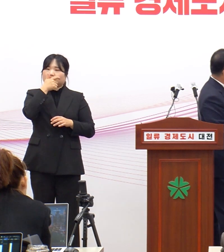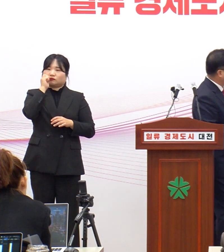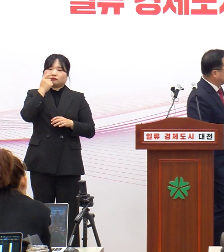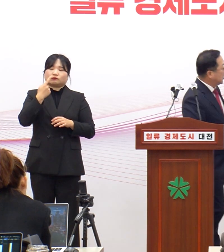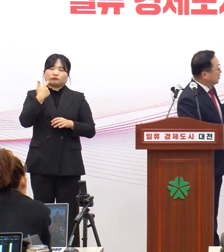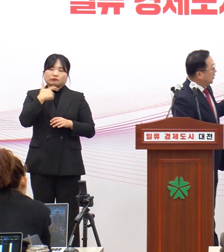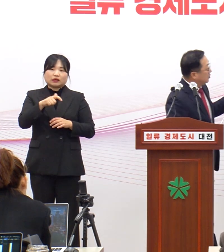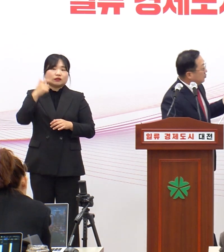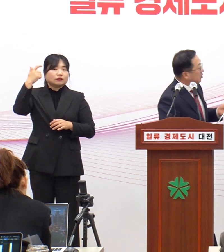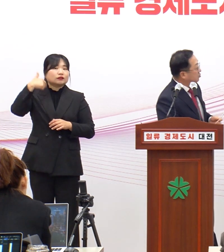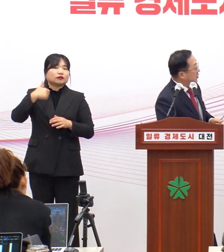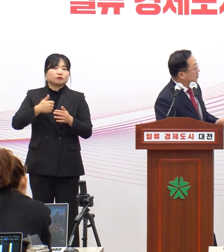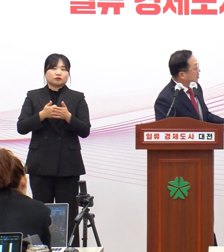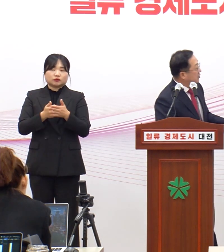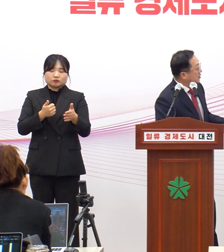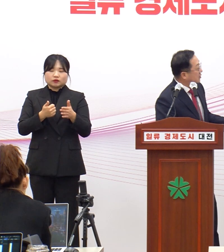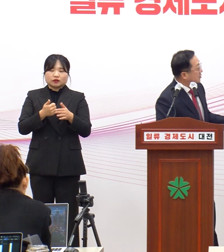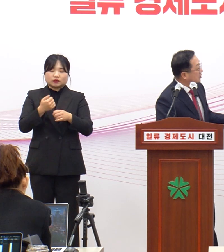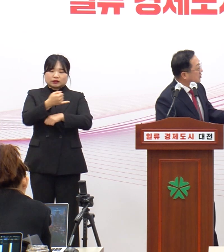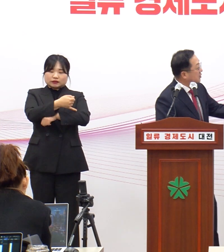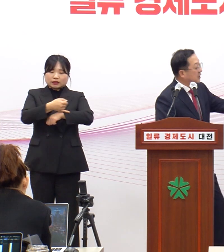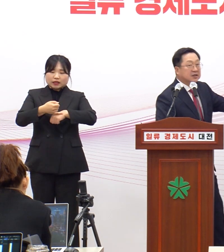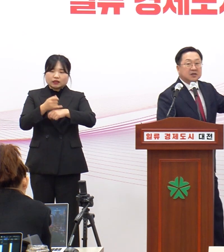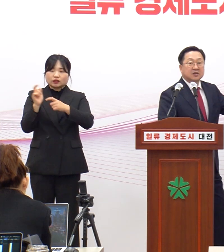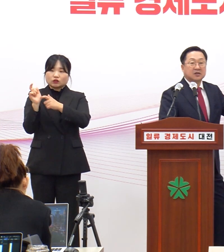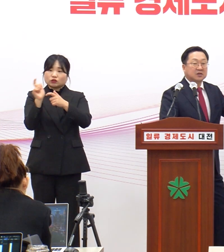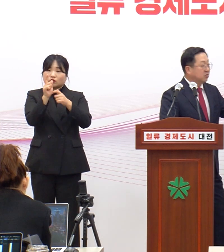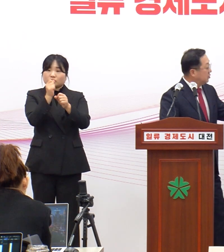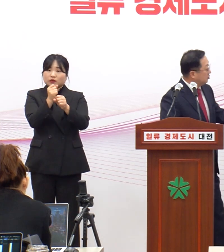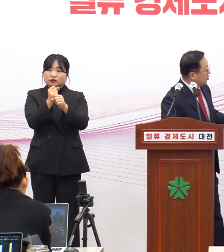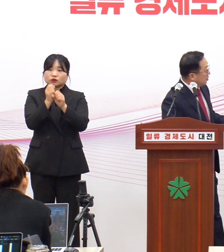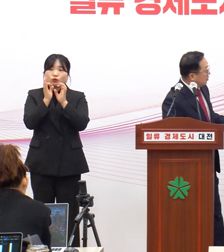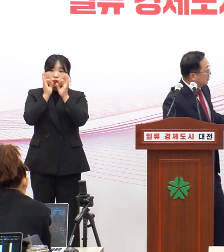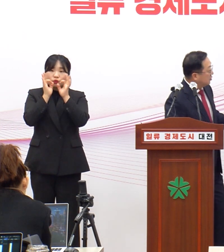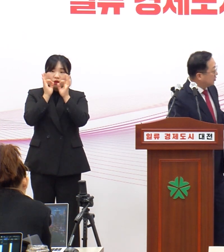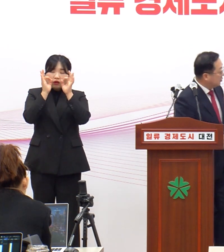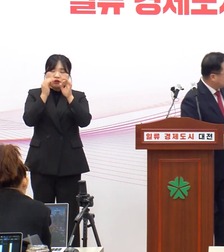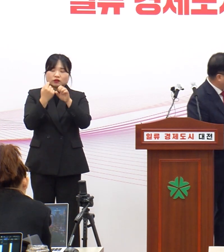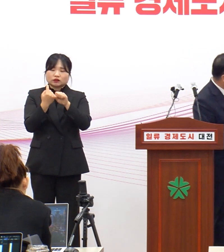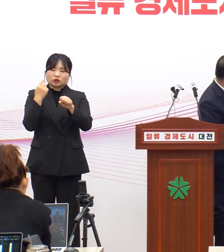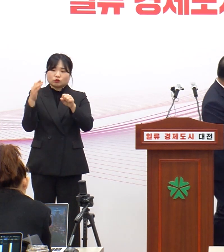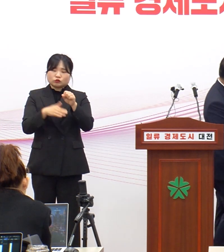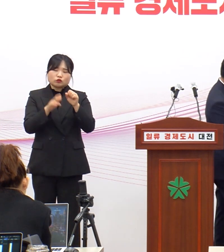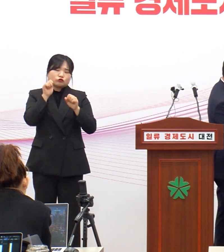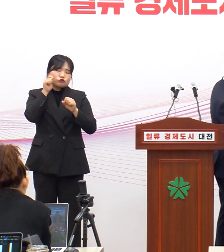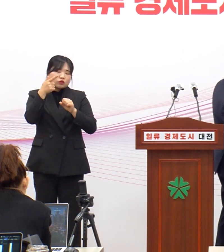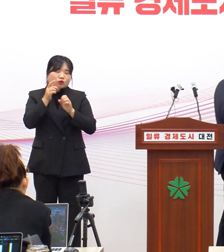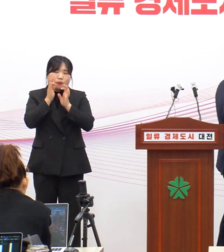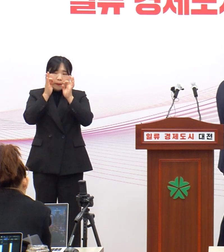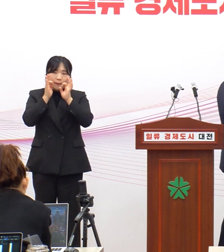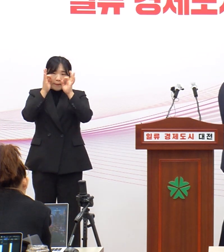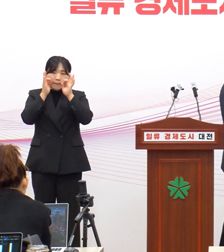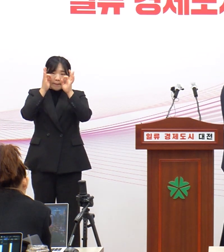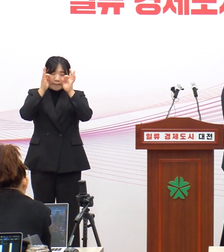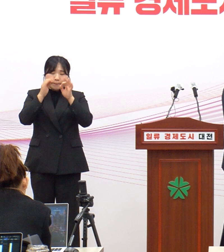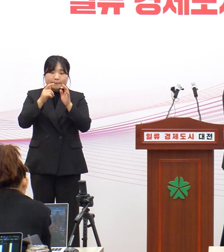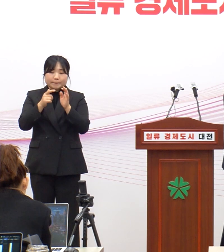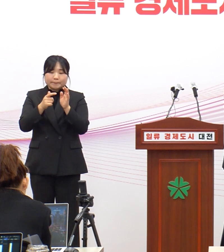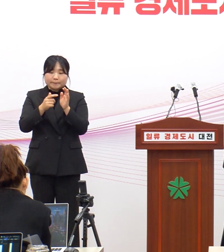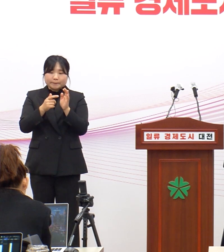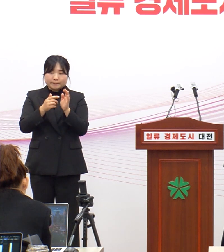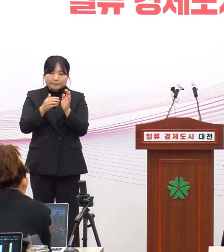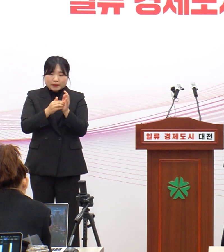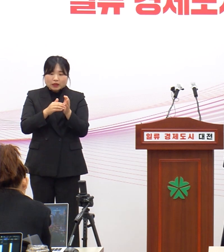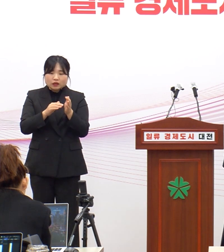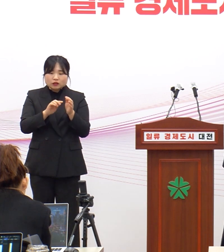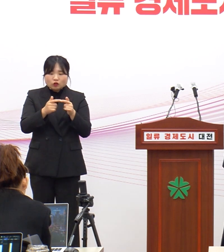그래서 디자인 말고 명품화 노력을 작년 6월부터 6개월 가까이 했고요. 여러 가지